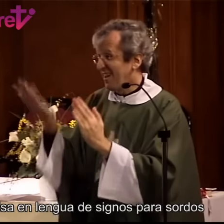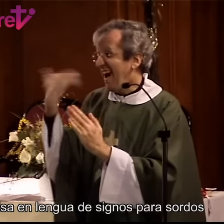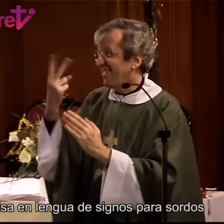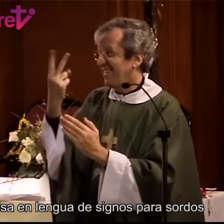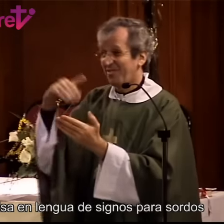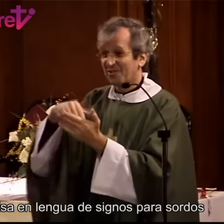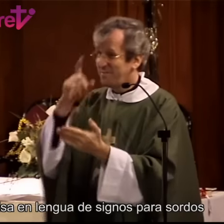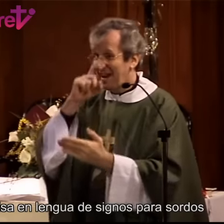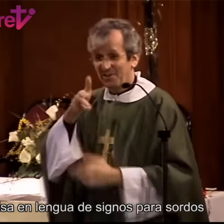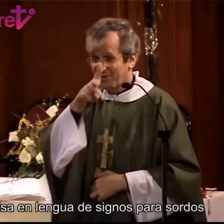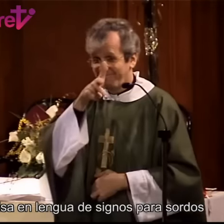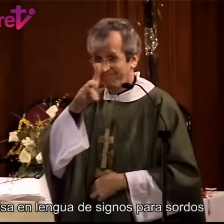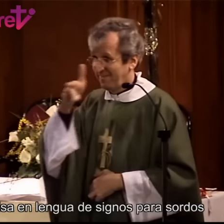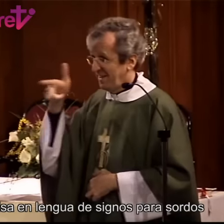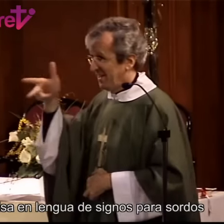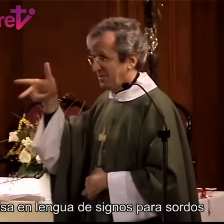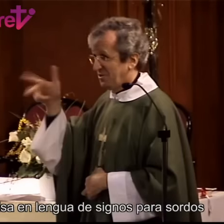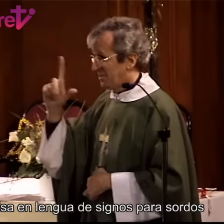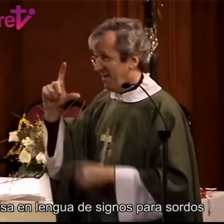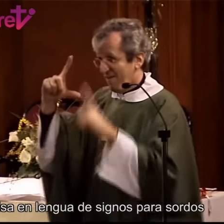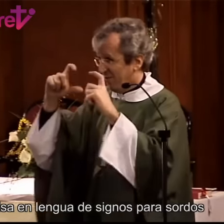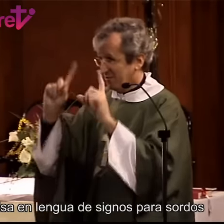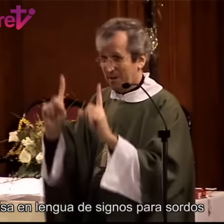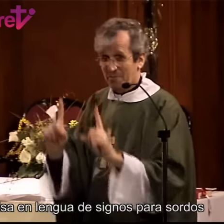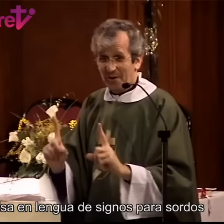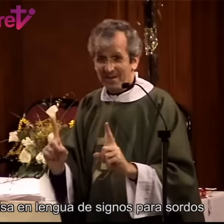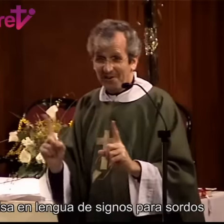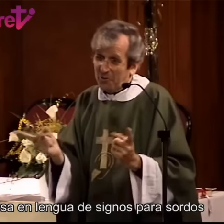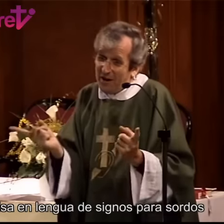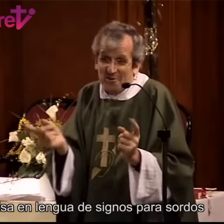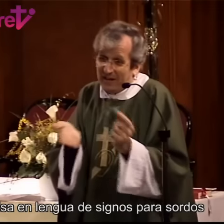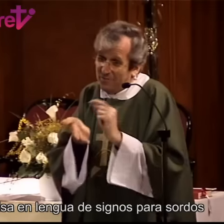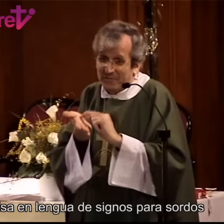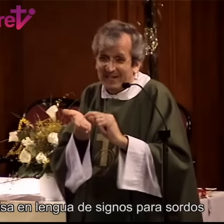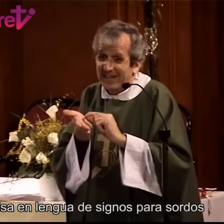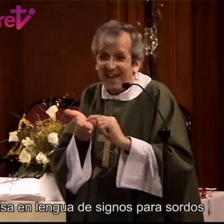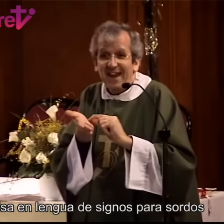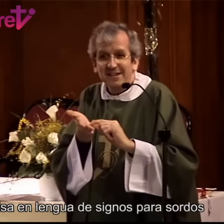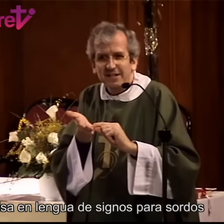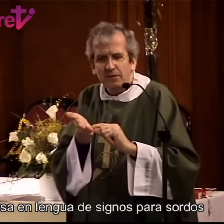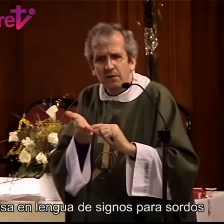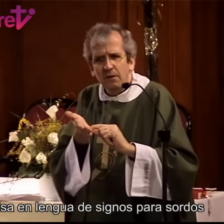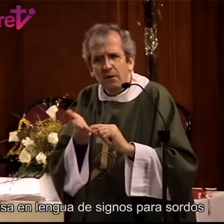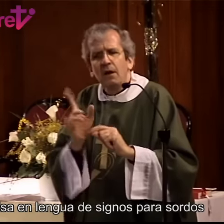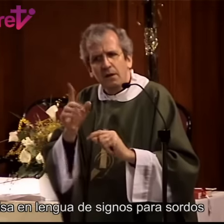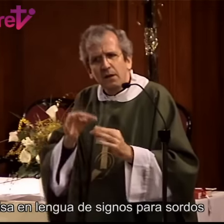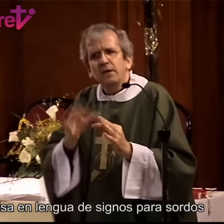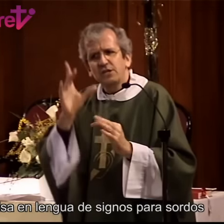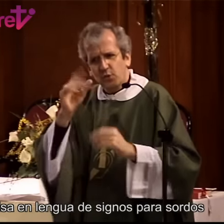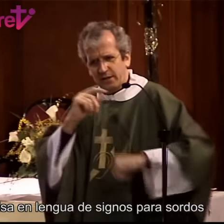hace 2000 años, no sé, fotos tampoco había, con lo cual no tenemos más que el escrito. Qué suerte